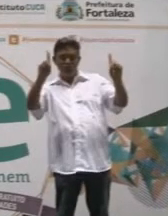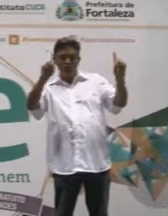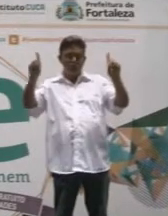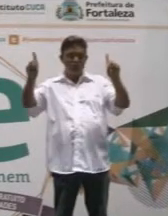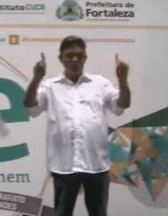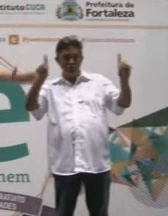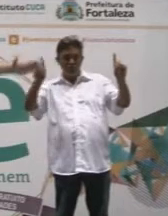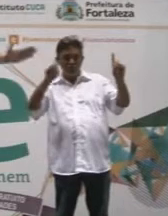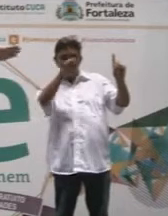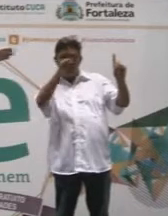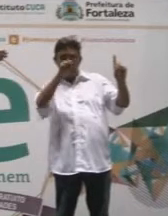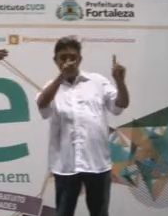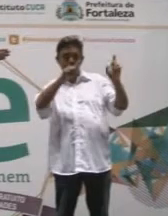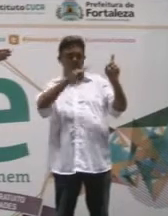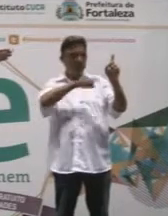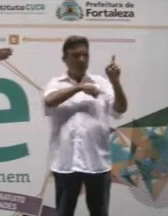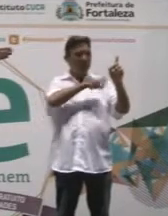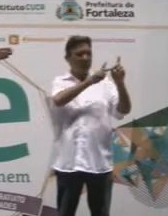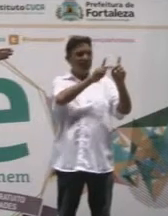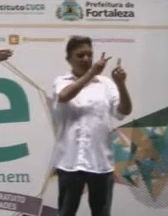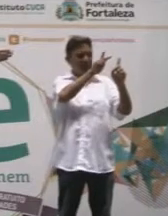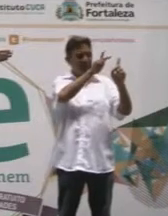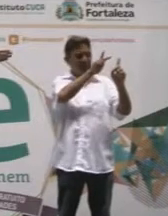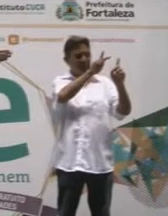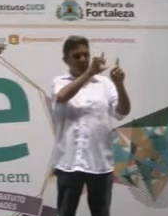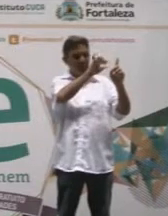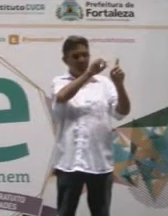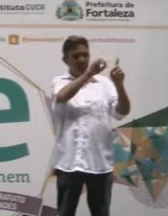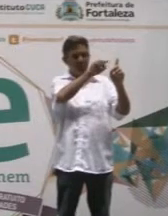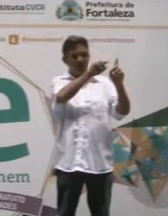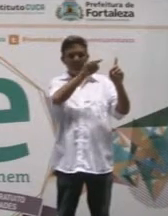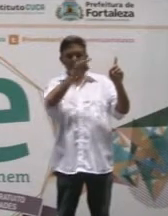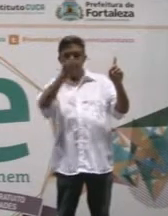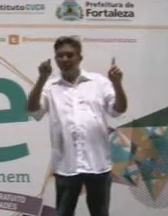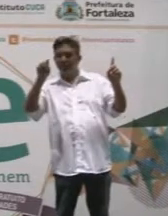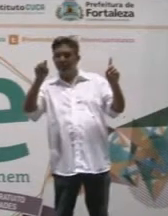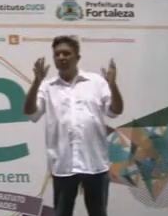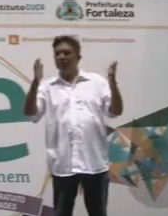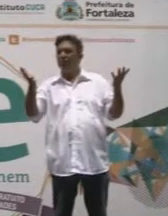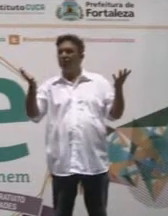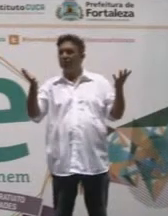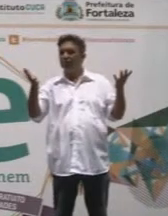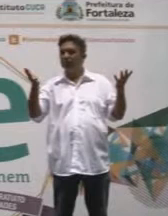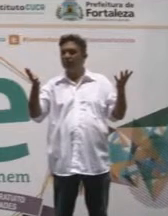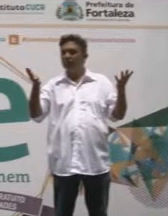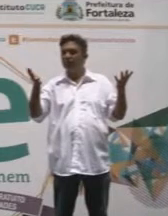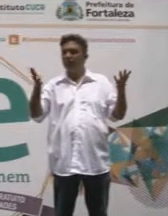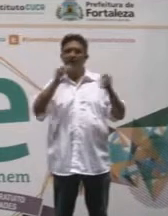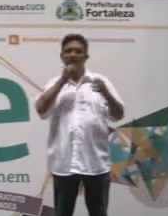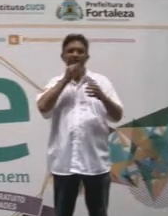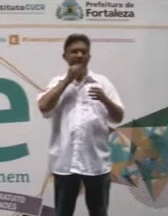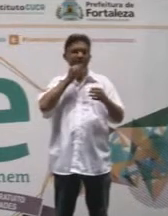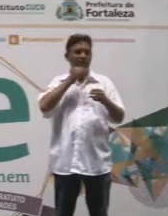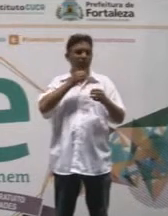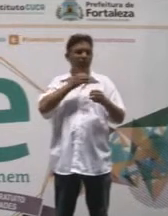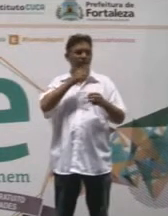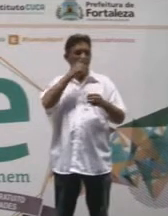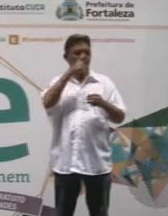entender? Pássaros de asa muito longa não são eficazes. De asa muito curta para voar é difícil. Tem que ser